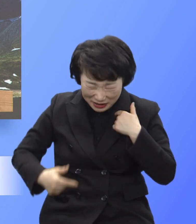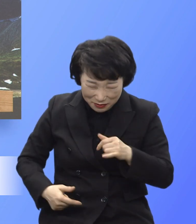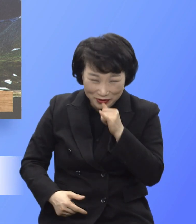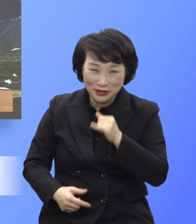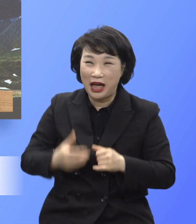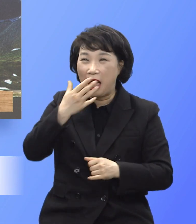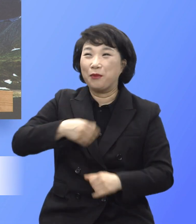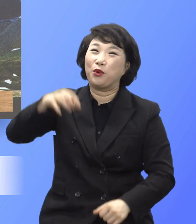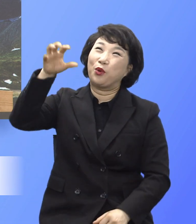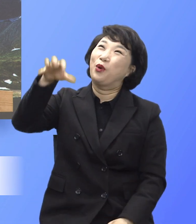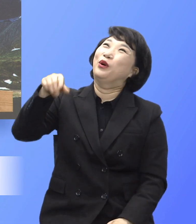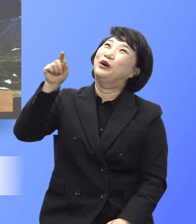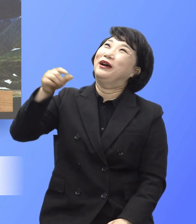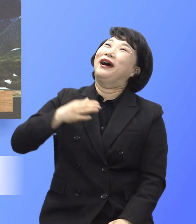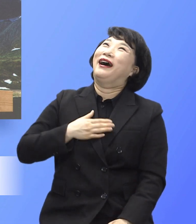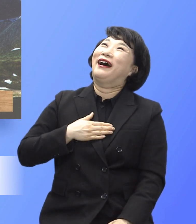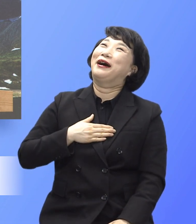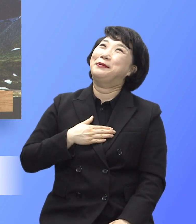행복한 곳이요,